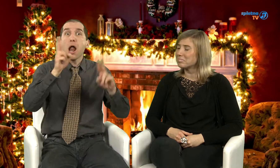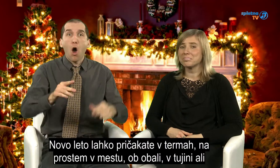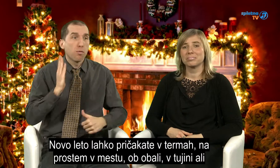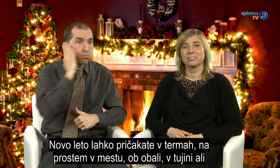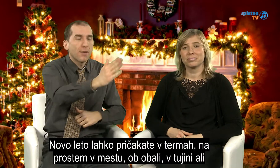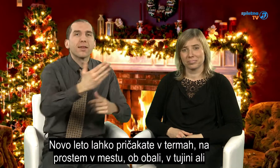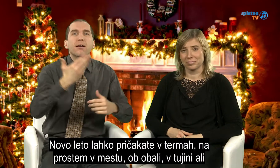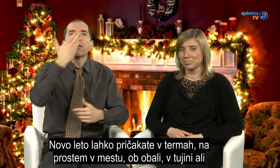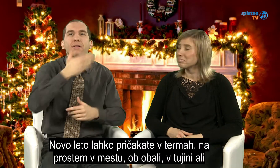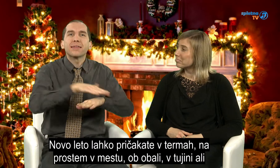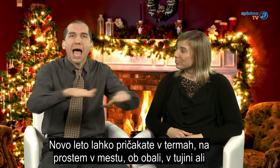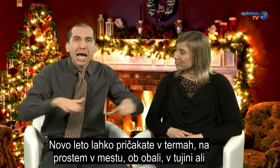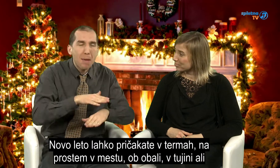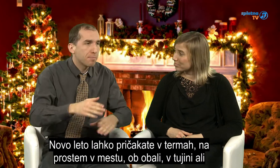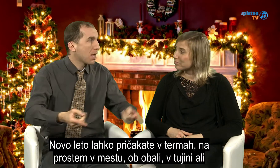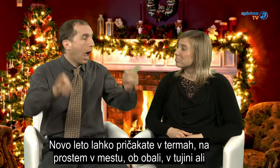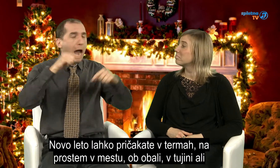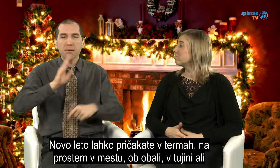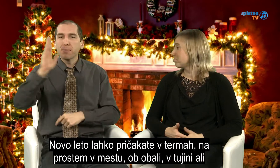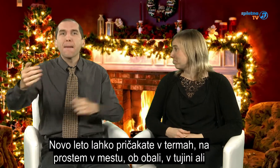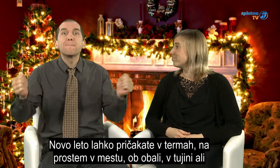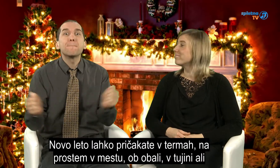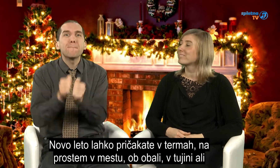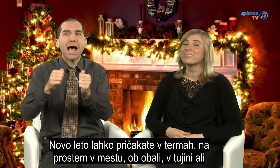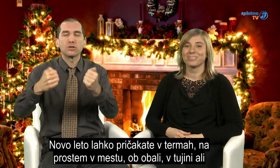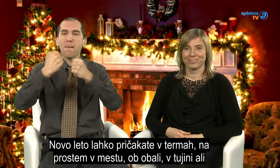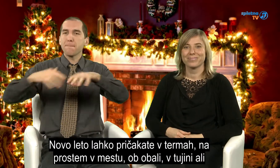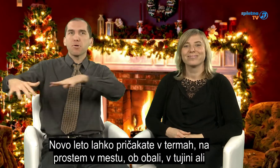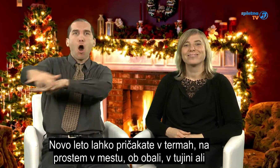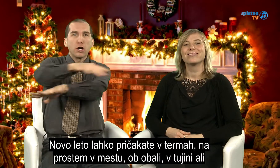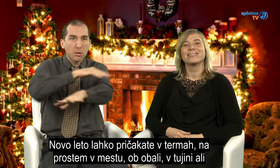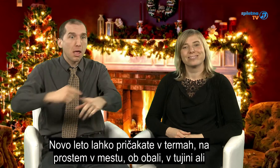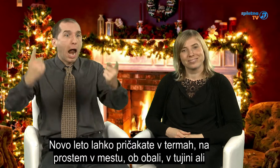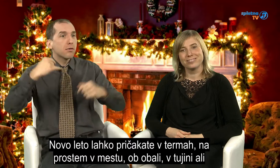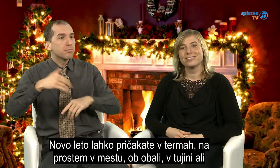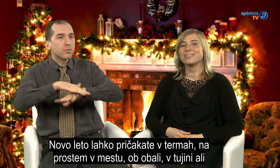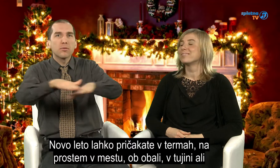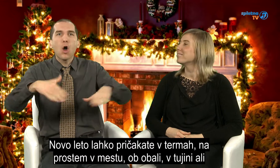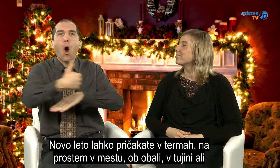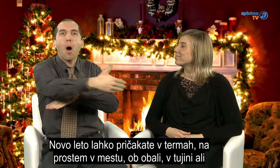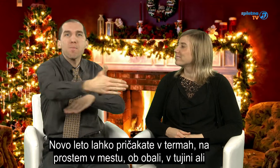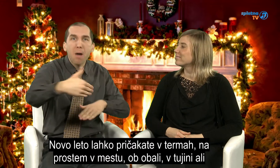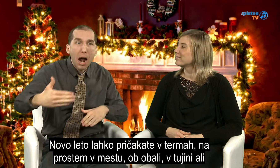Novo leto lahko pričakate v termah, na prostem v mestu, ob obali, v tujini ali doma v krogu družine in